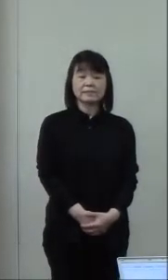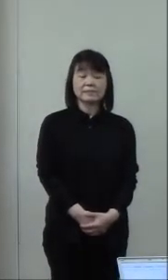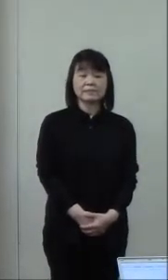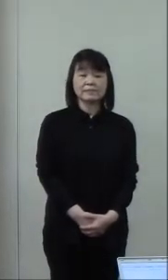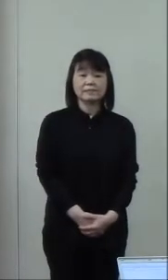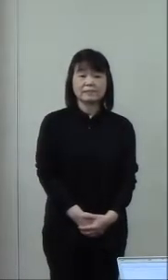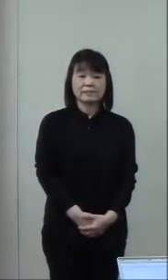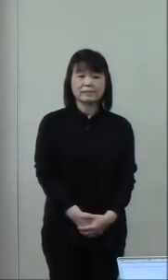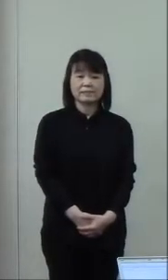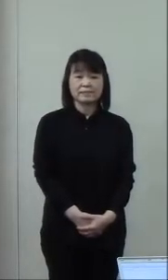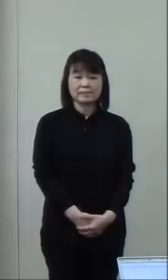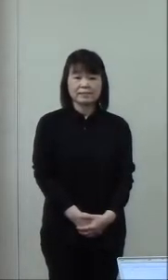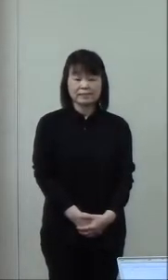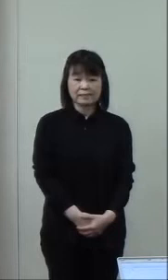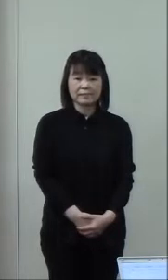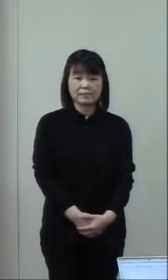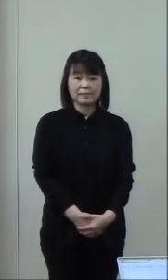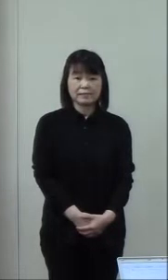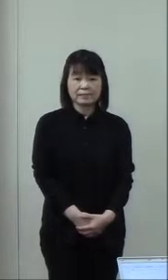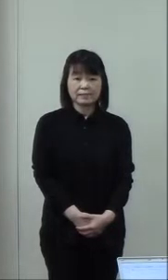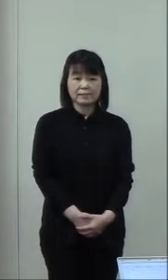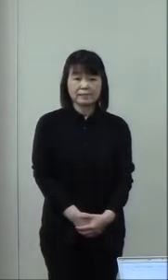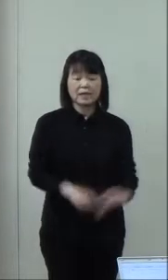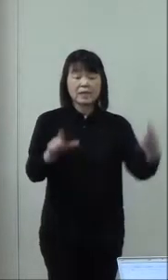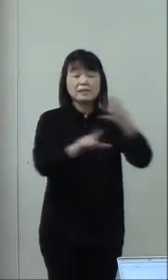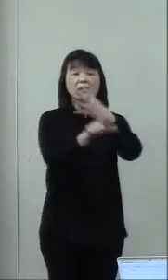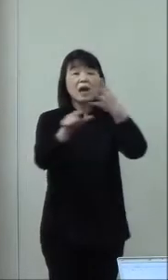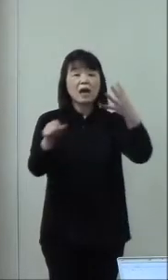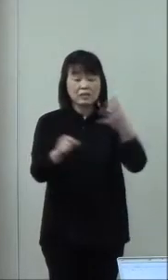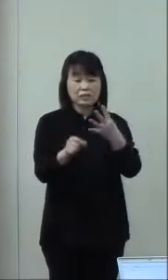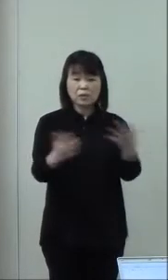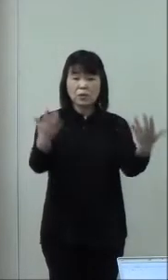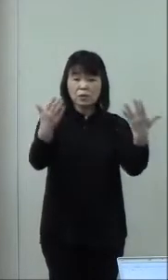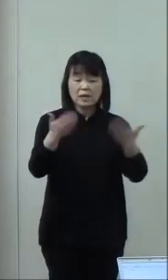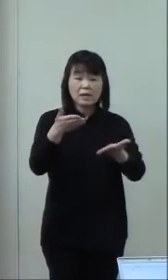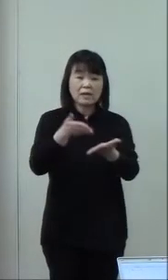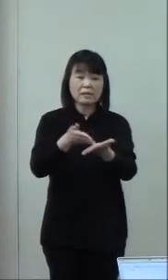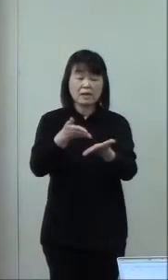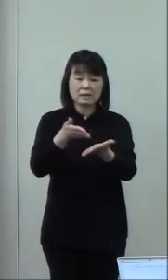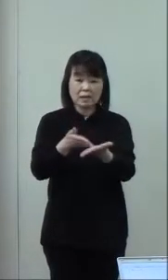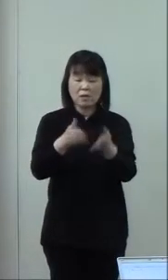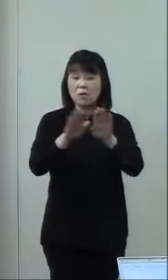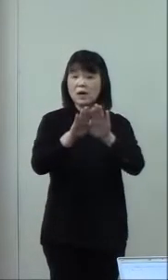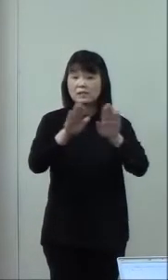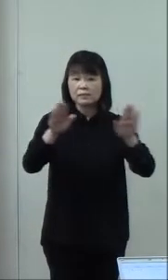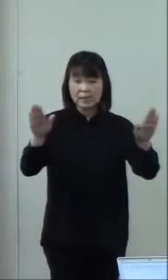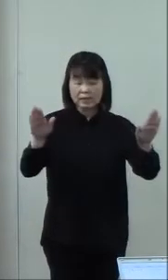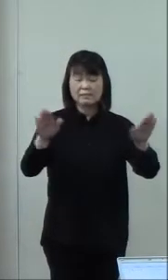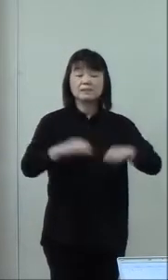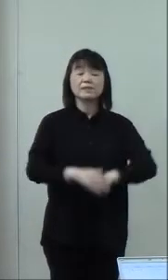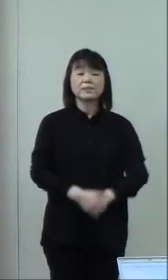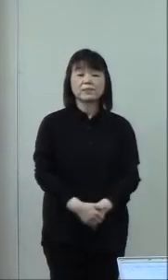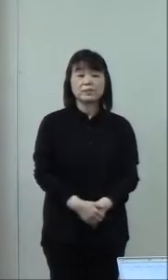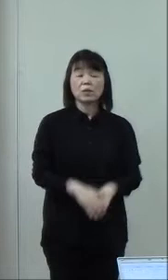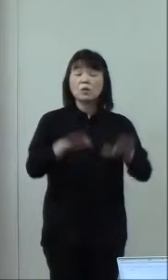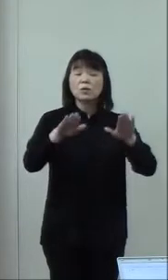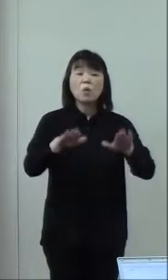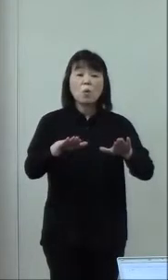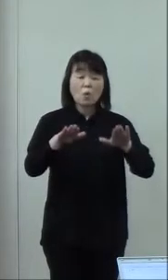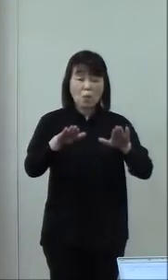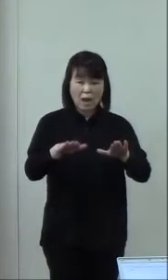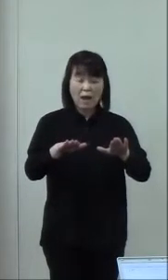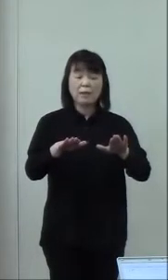それでは失礼をします。4月の定例記者会見ということで、ありましたように、今日は、